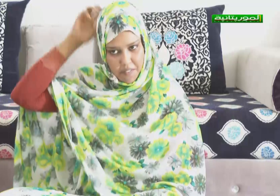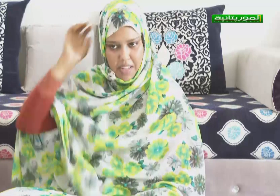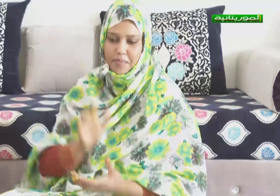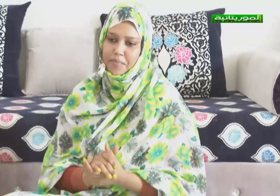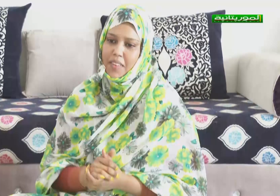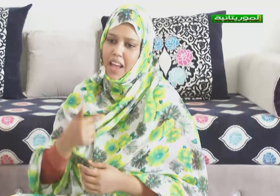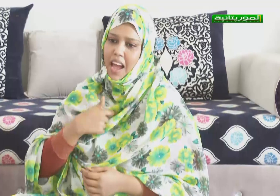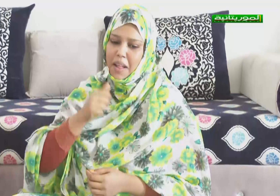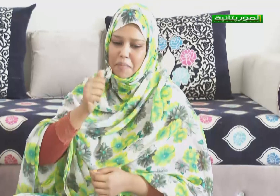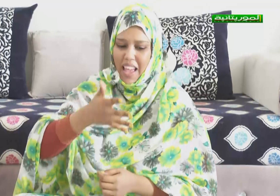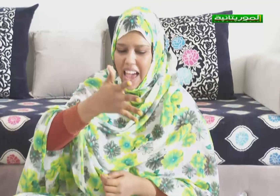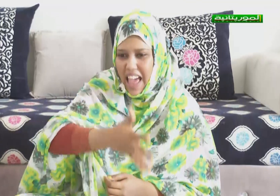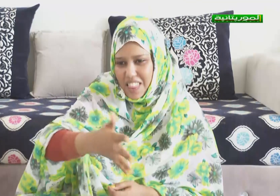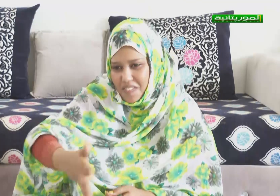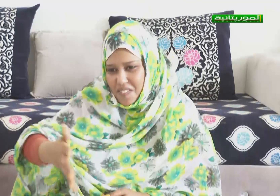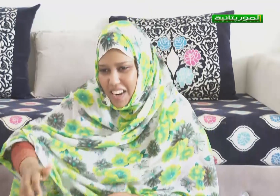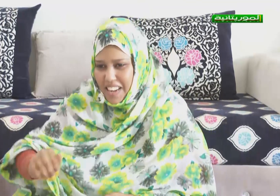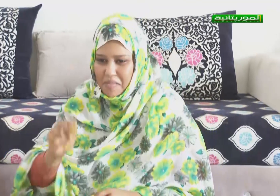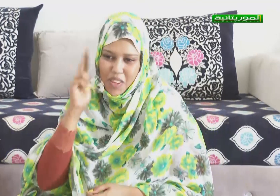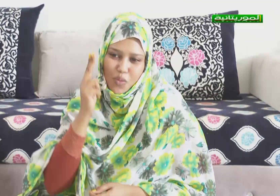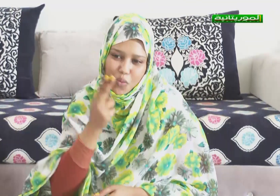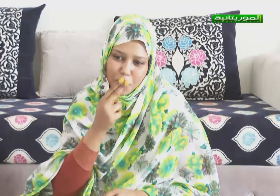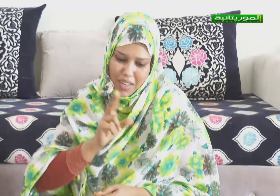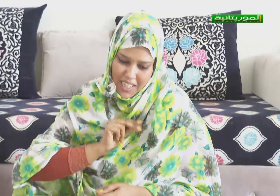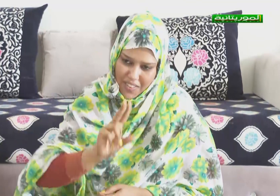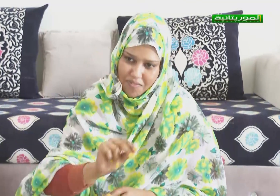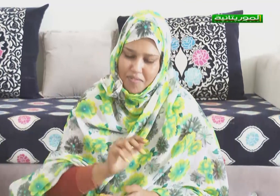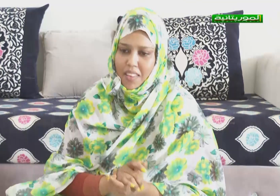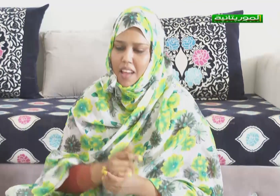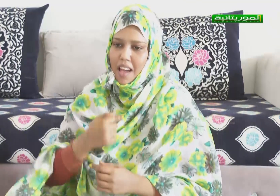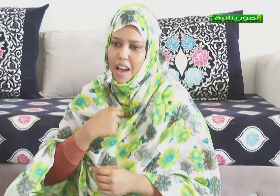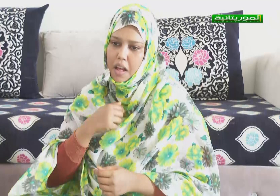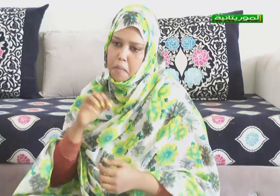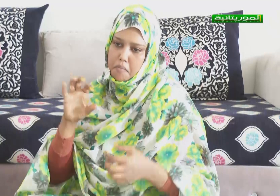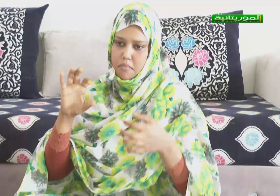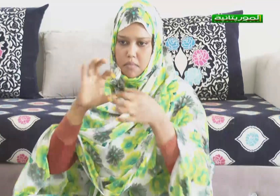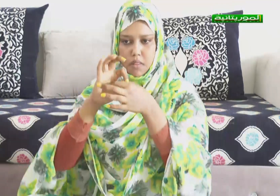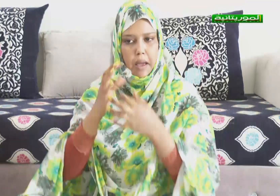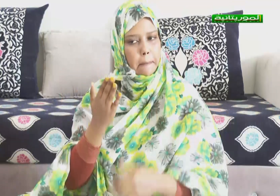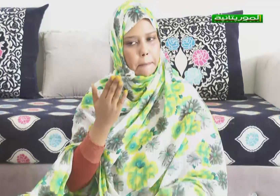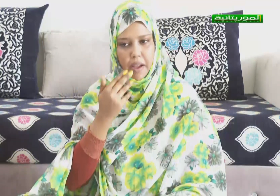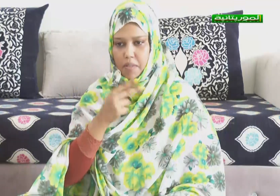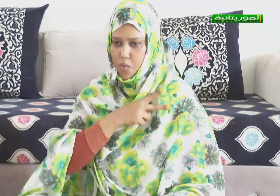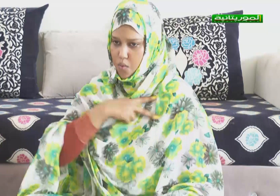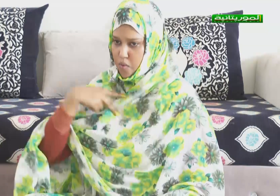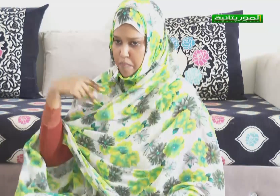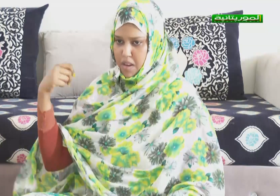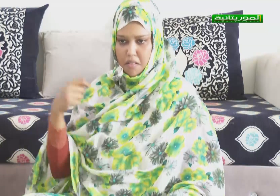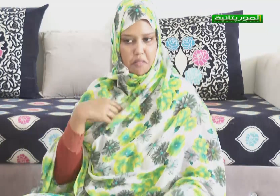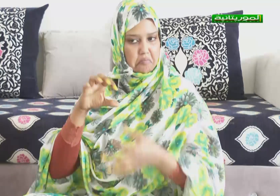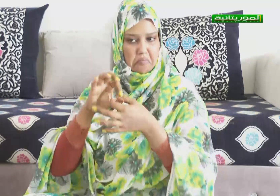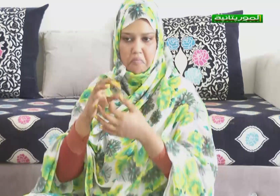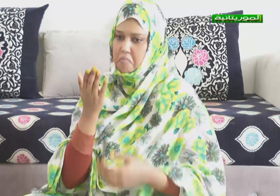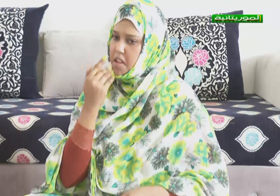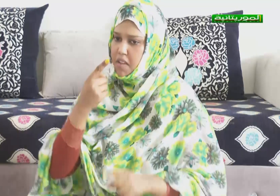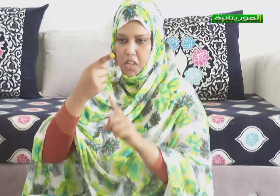راتب شهري من جمعية خاصة أو حكومية، كنت لا متطوعة. ساعد أطفال التوحد والصم